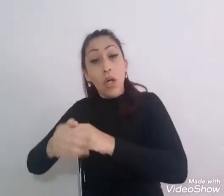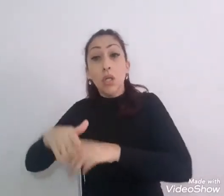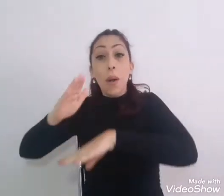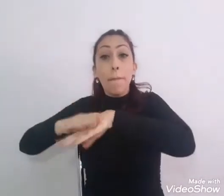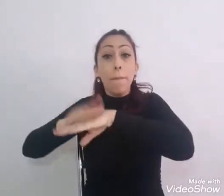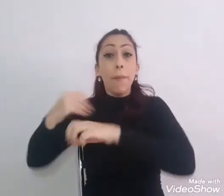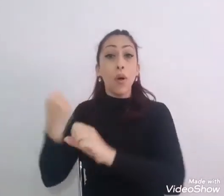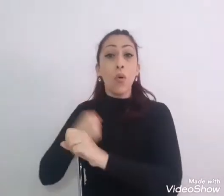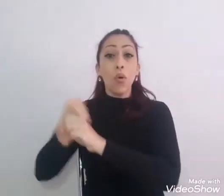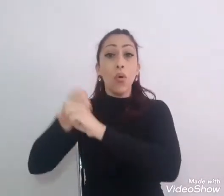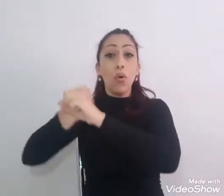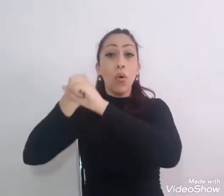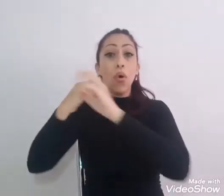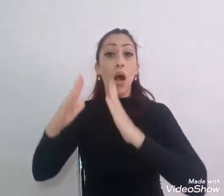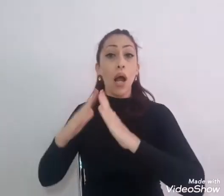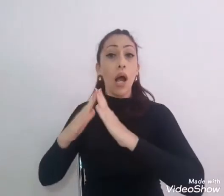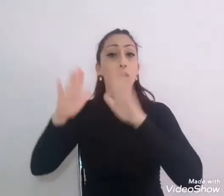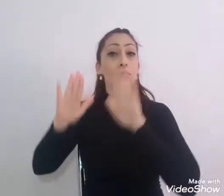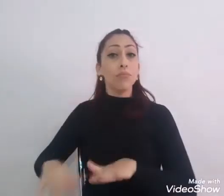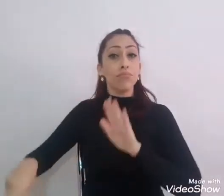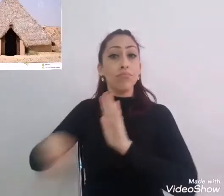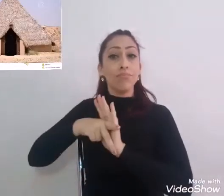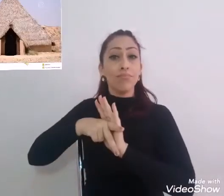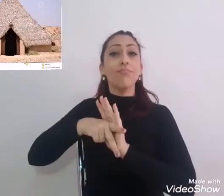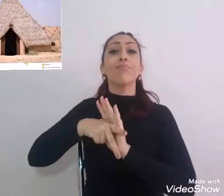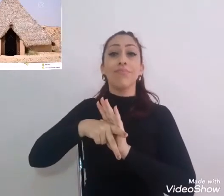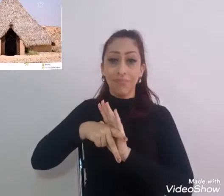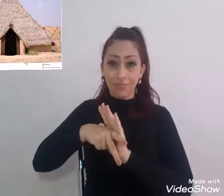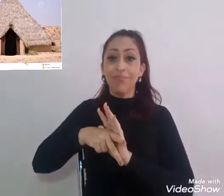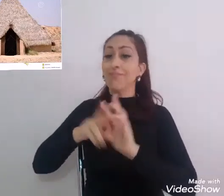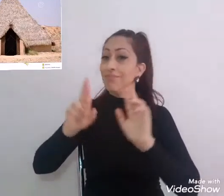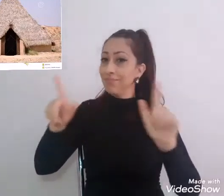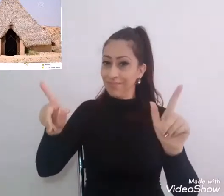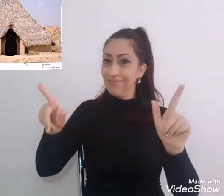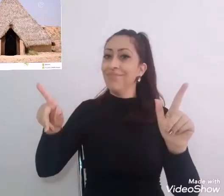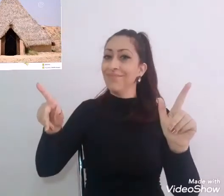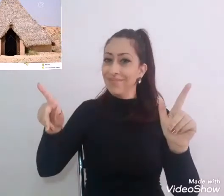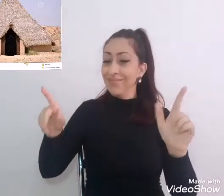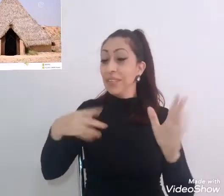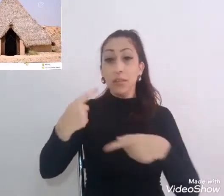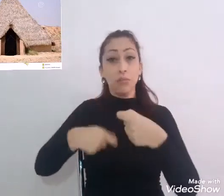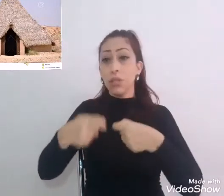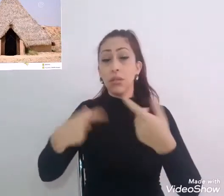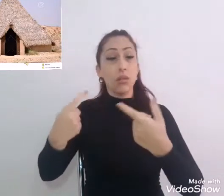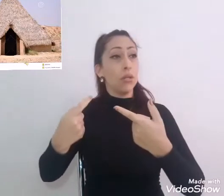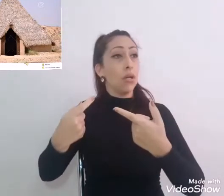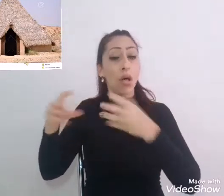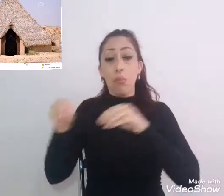estarem vivendo e convivendo ali dentro. Por quê? Não é necessário mais a mudança em busca de alimento. Então eles constroem